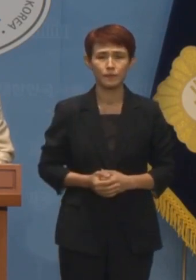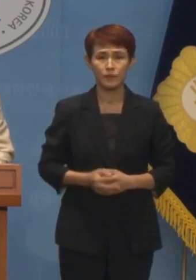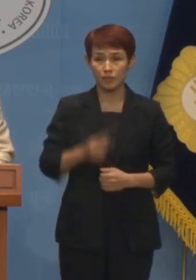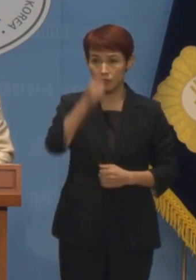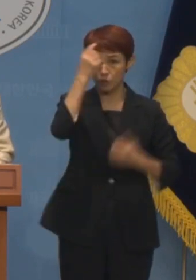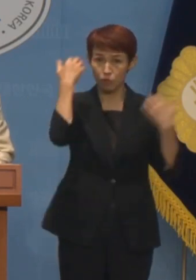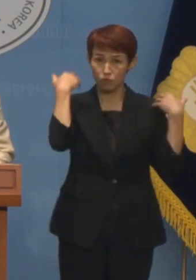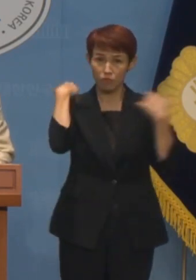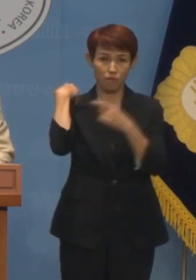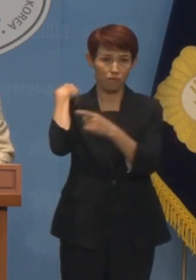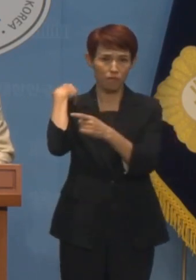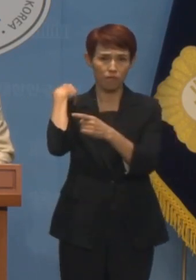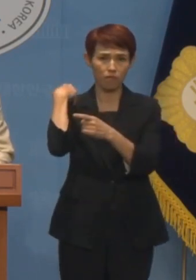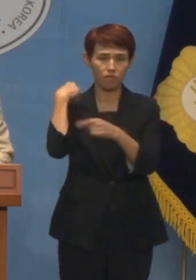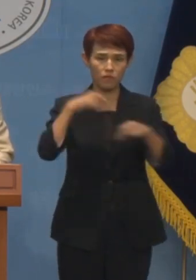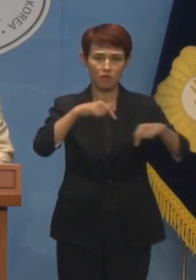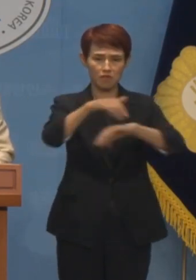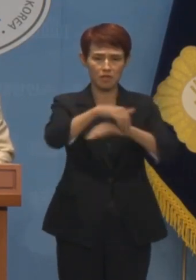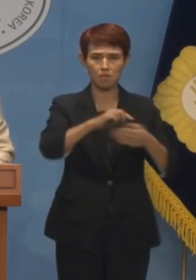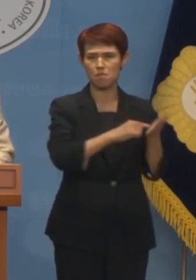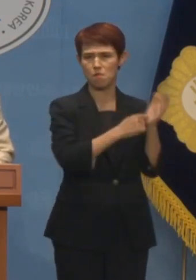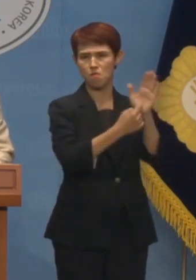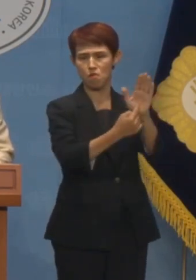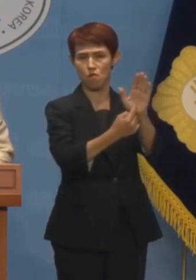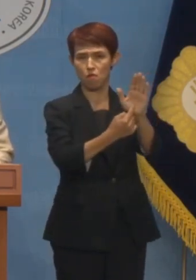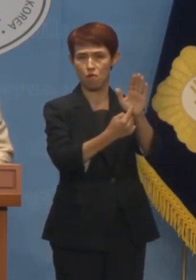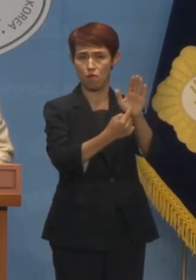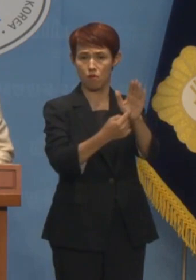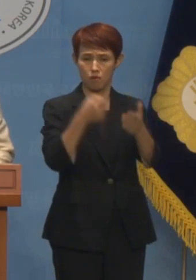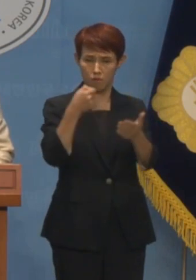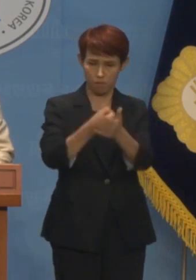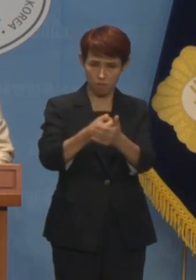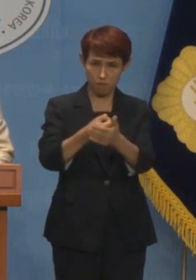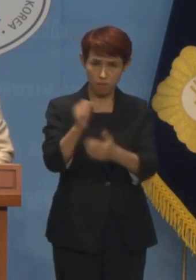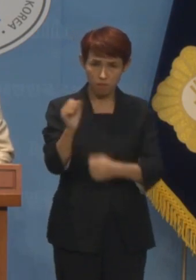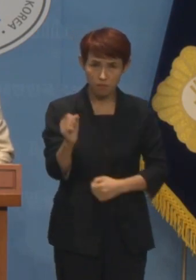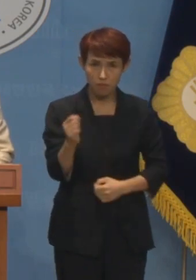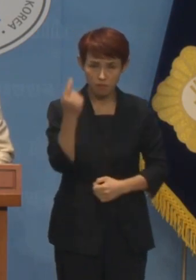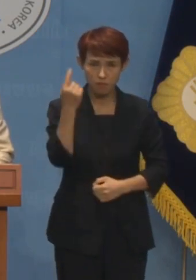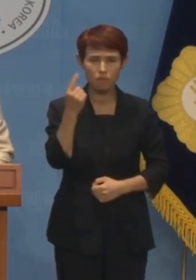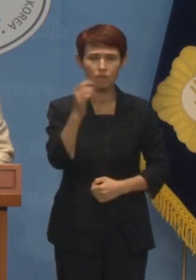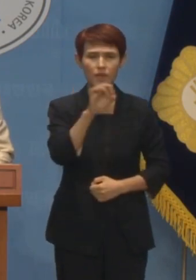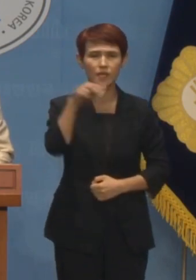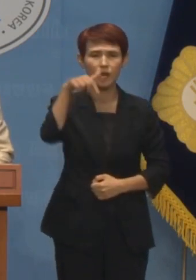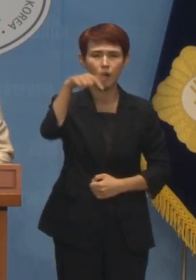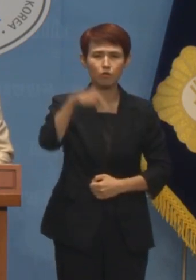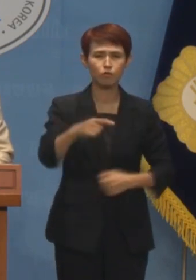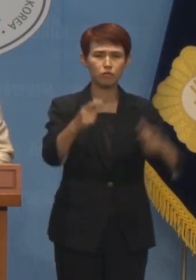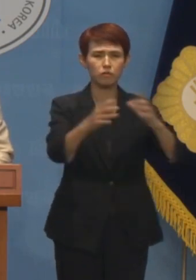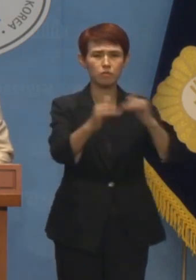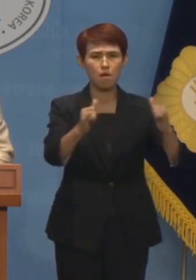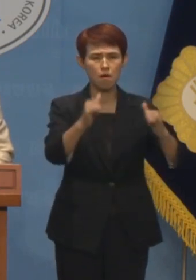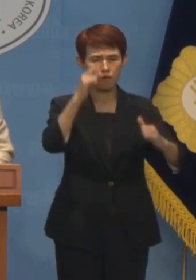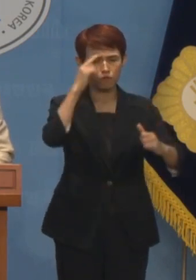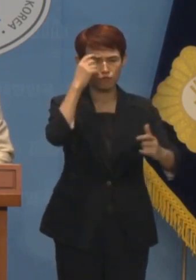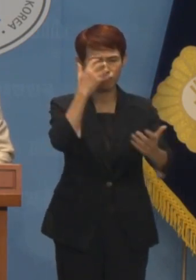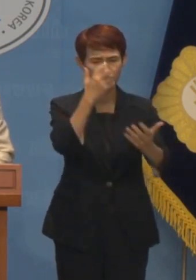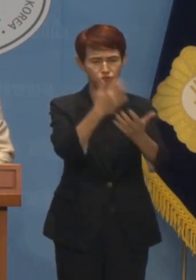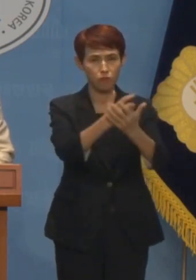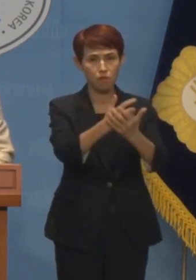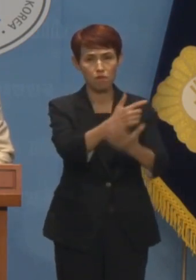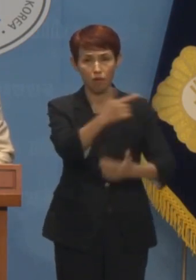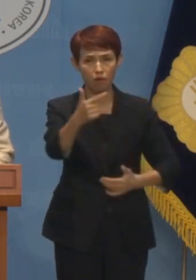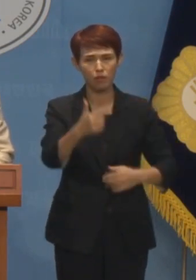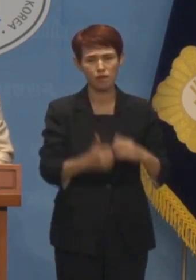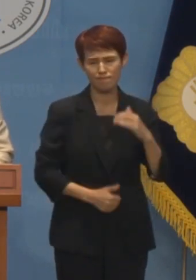정부의 일방적인 정책 발표와 결정으로 양구, 화천 군민들은 큰 충격과